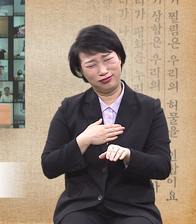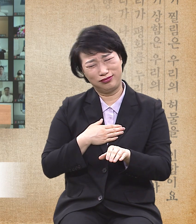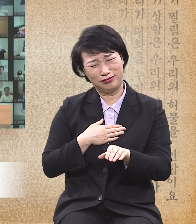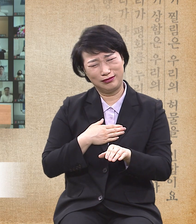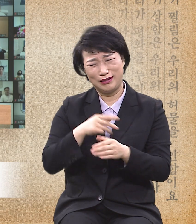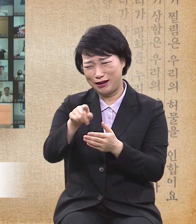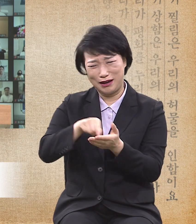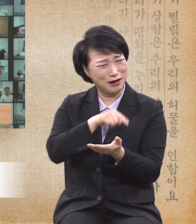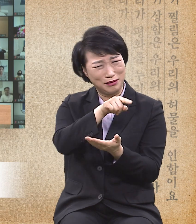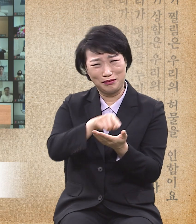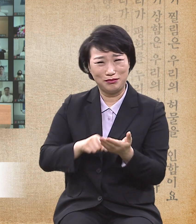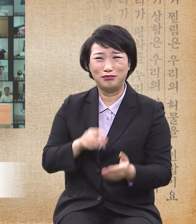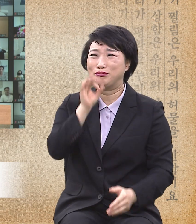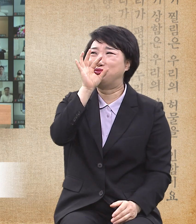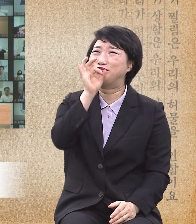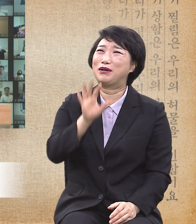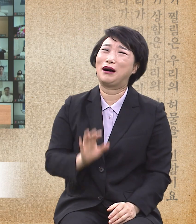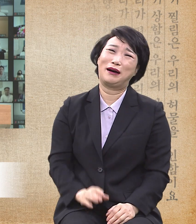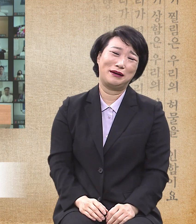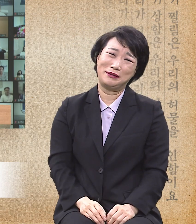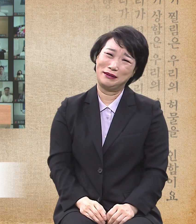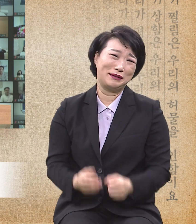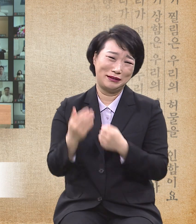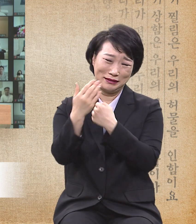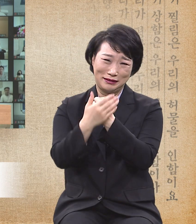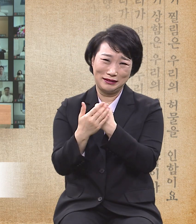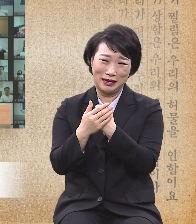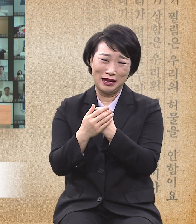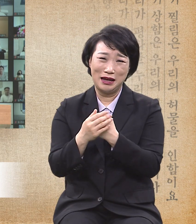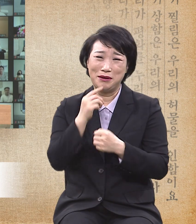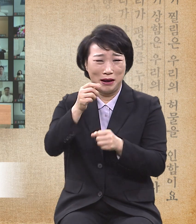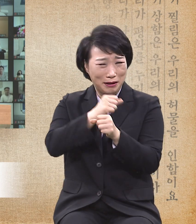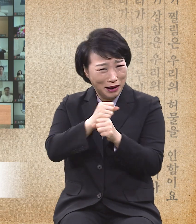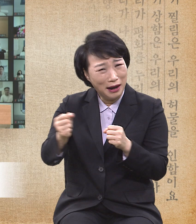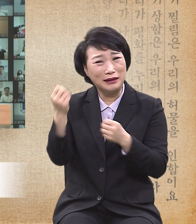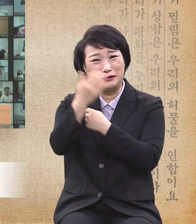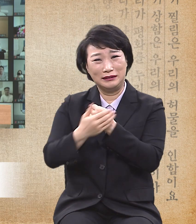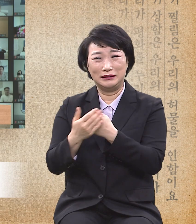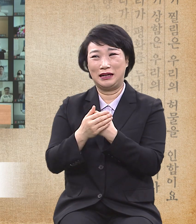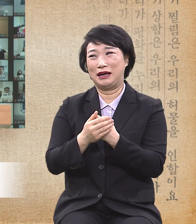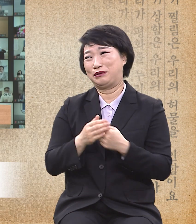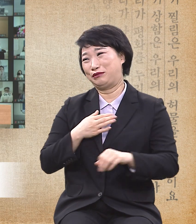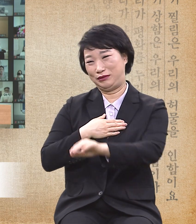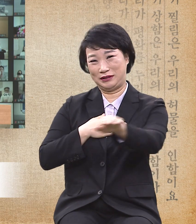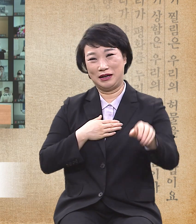전혀 갚을 길 없는 은혜, 한량 없는 은혜.